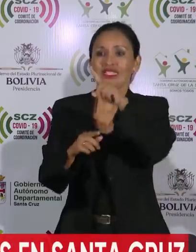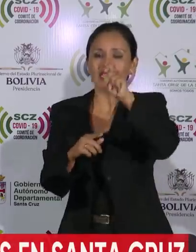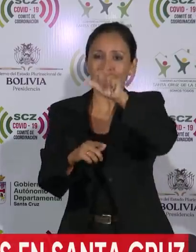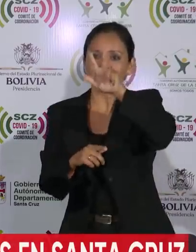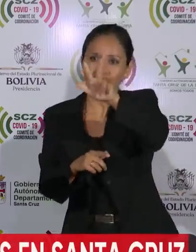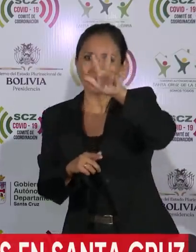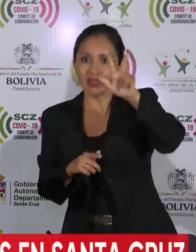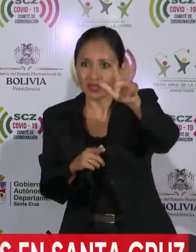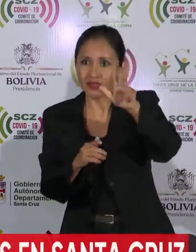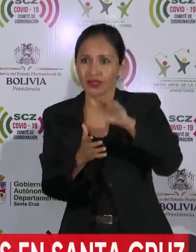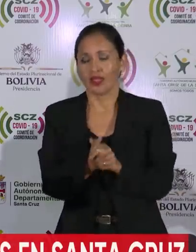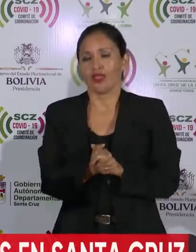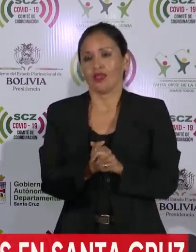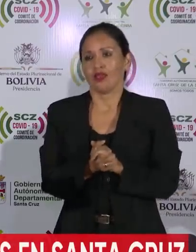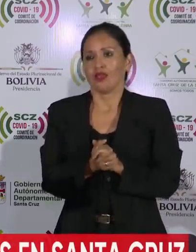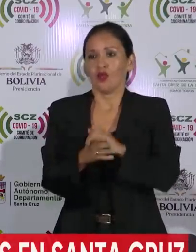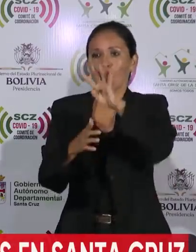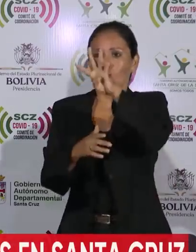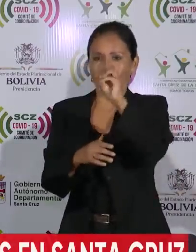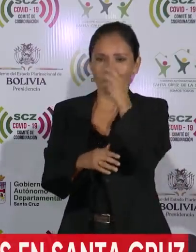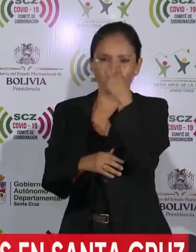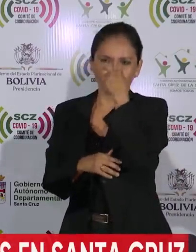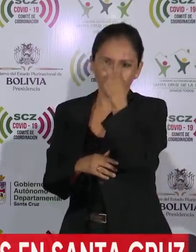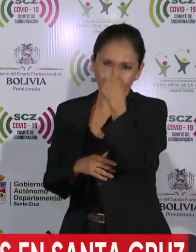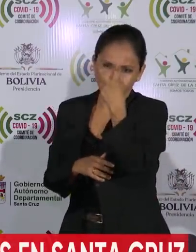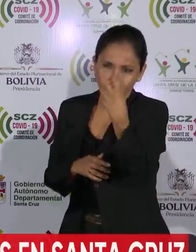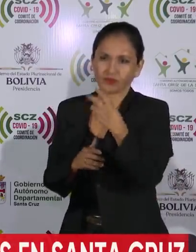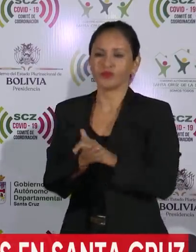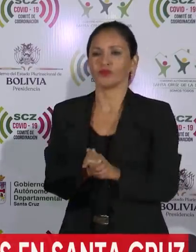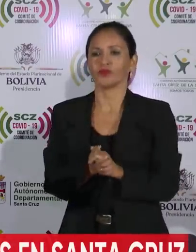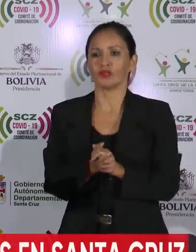133 casos, 40 sospechosos,